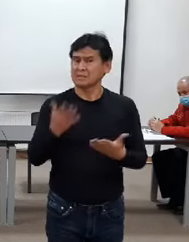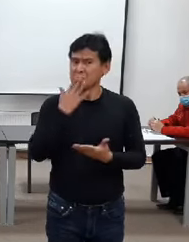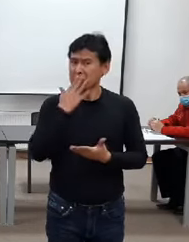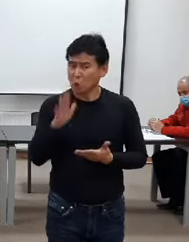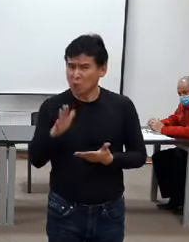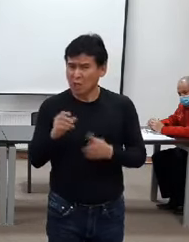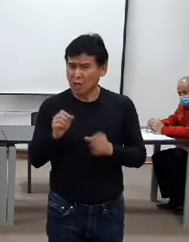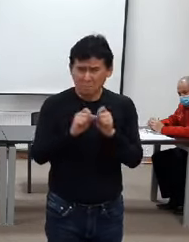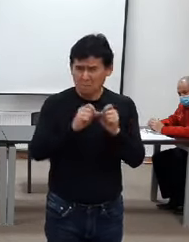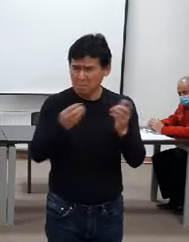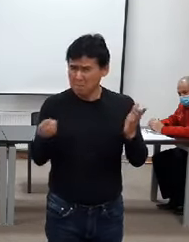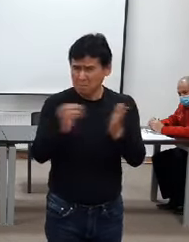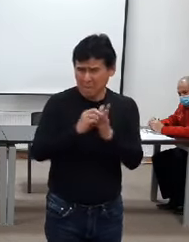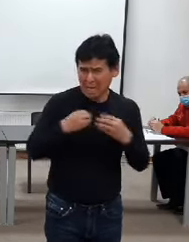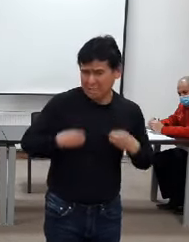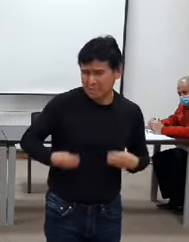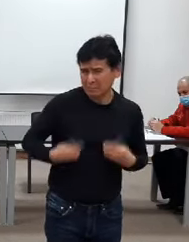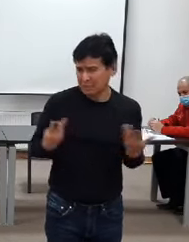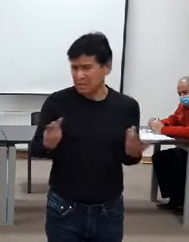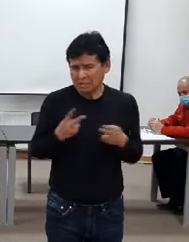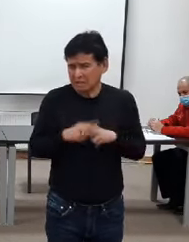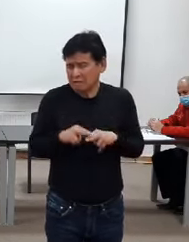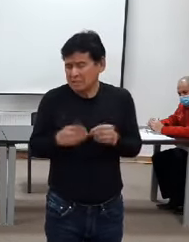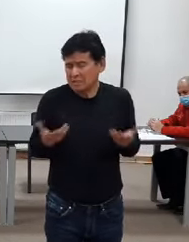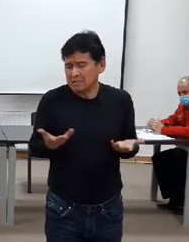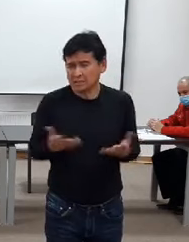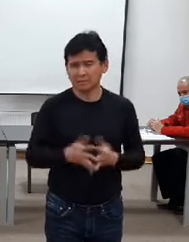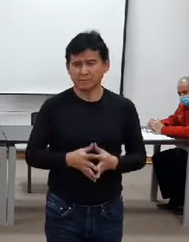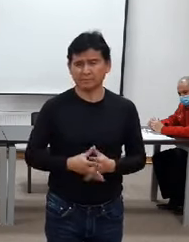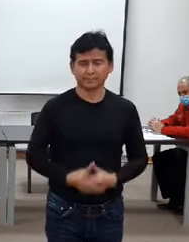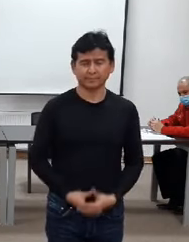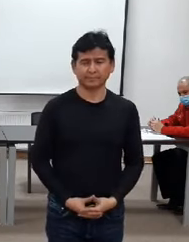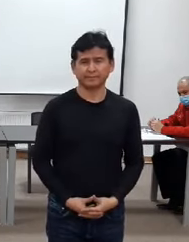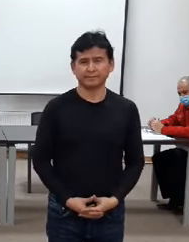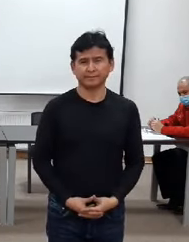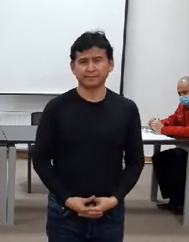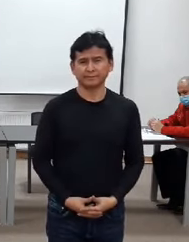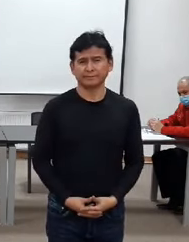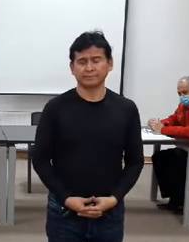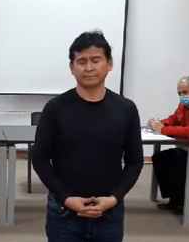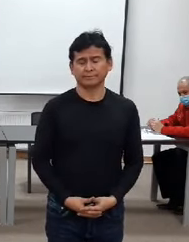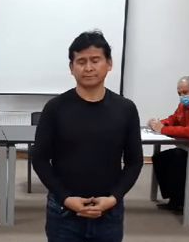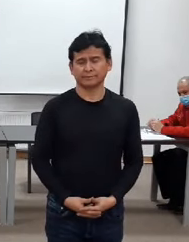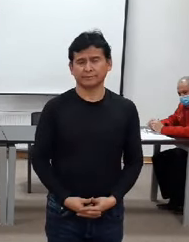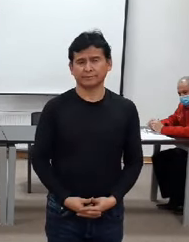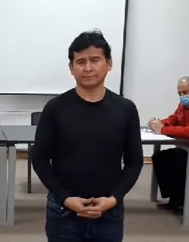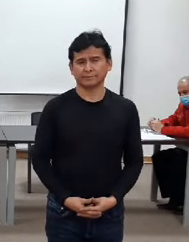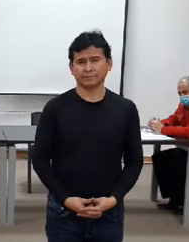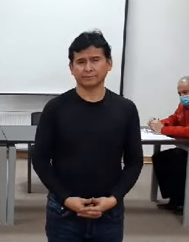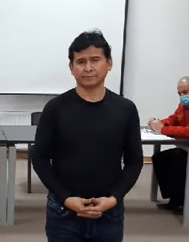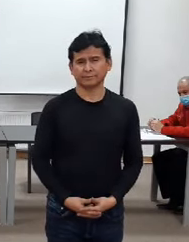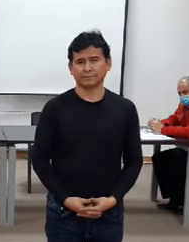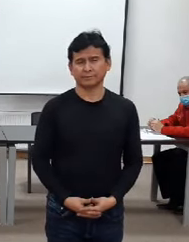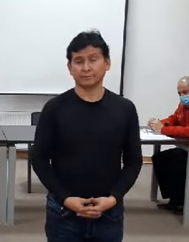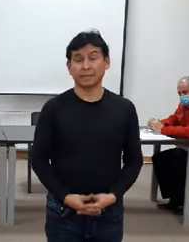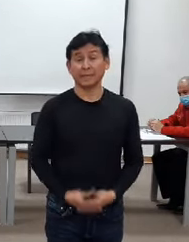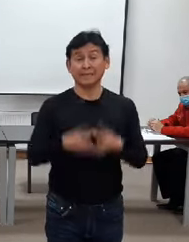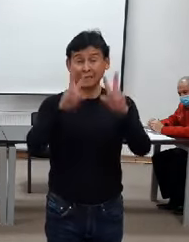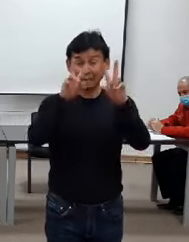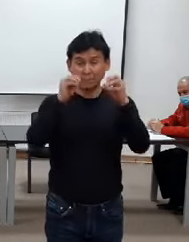¿Se va a aumentar la cantidad de exámenes? ¿Cómo va a ser la dinámica de un tiempo hacia adelante? La toma